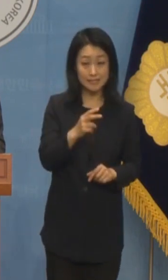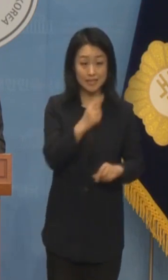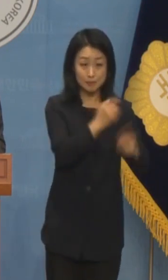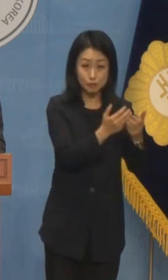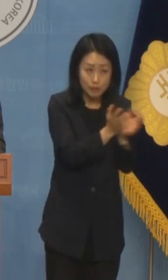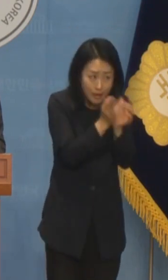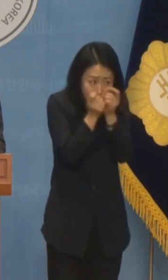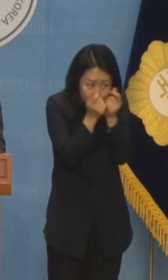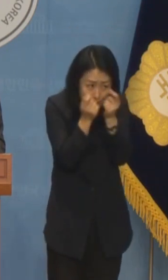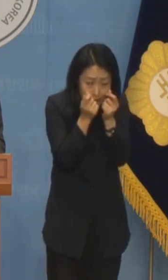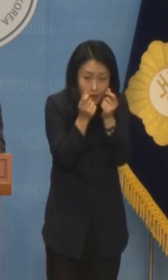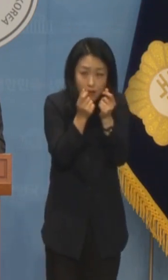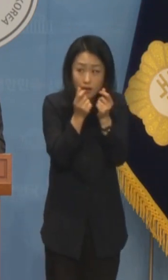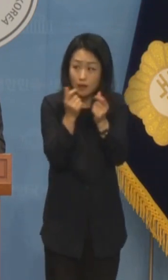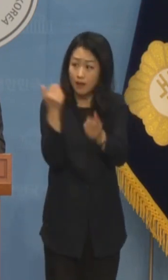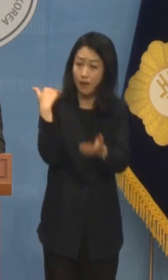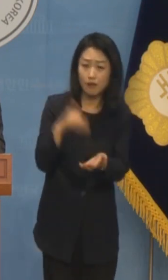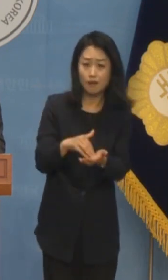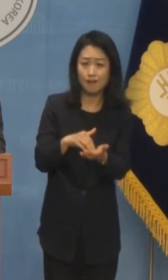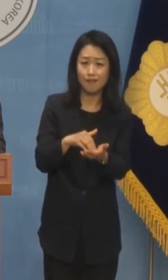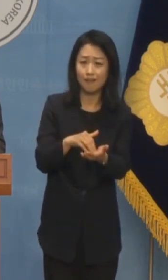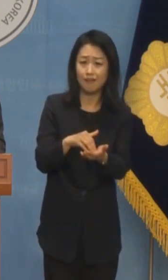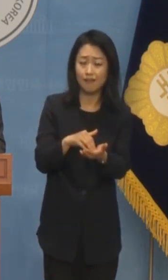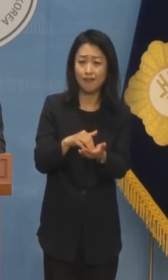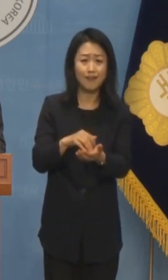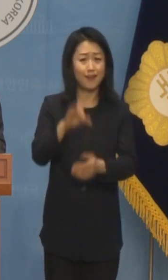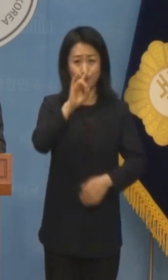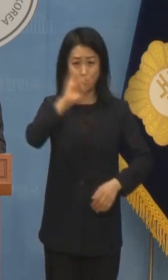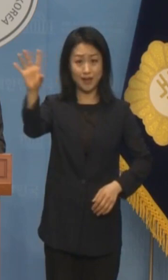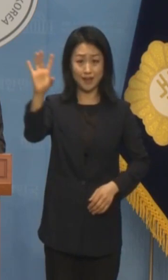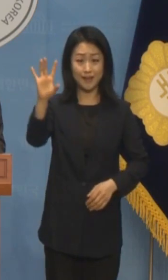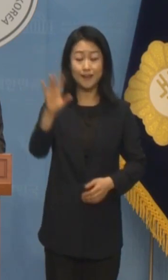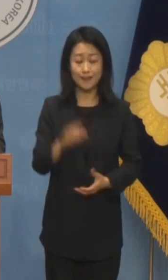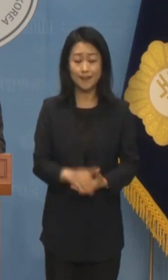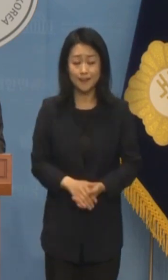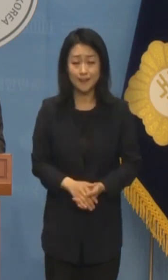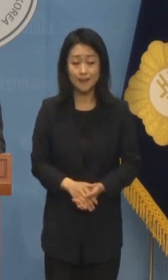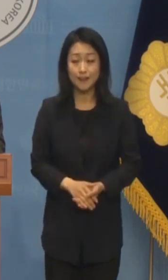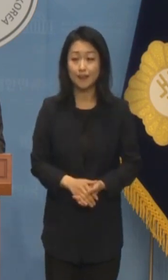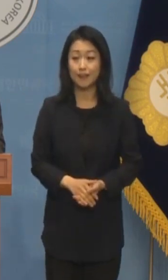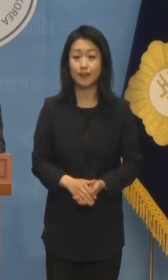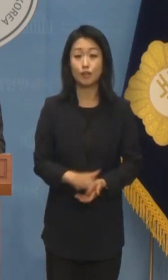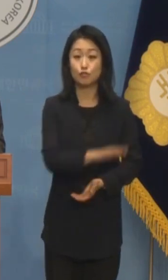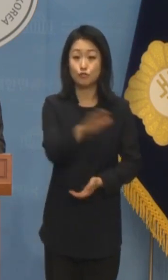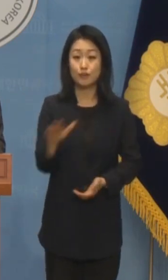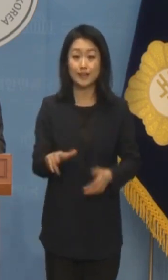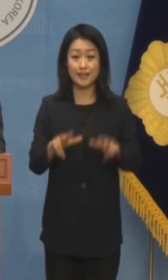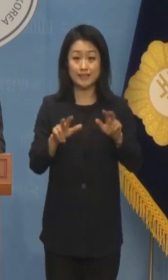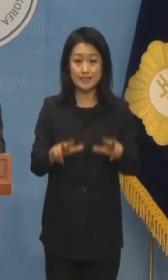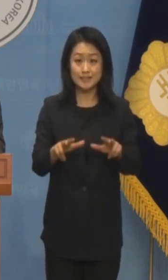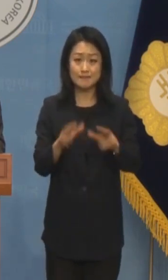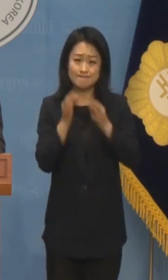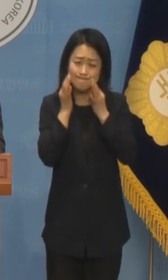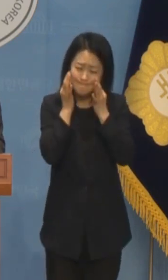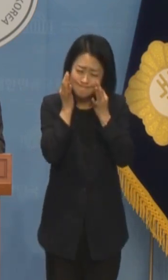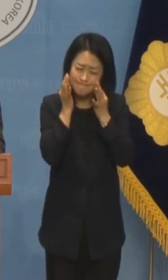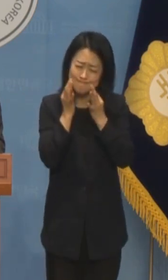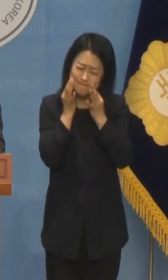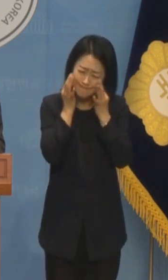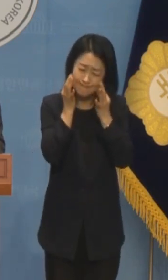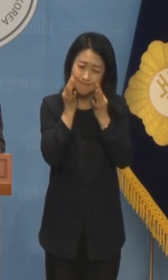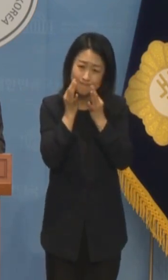눈치를 보던 시절로 돌아가려 합니다. 이래서는 안 됩니다. 우린 처절하게 반성하고